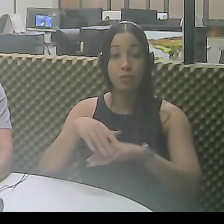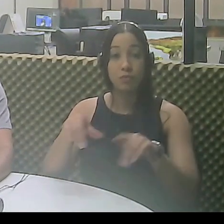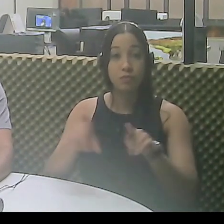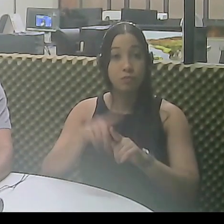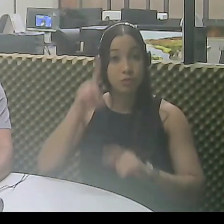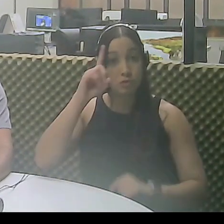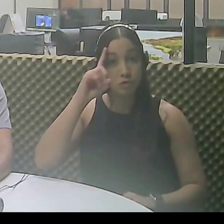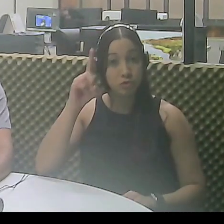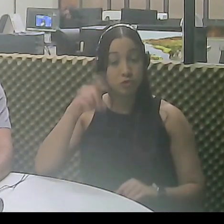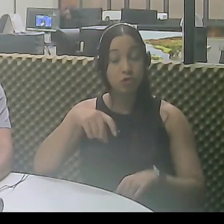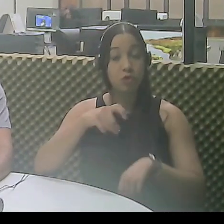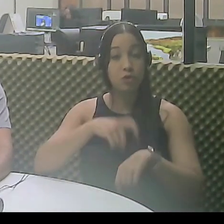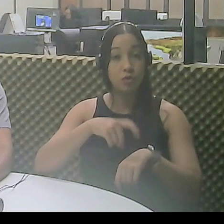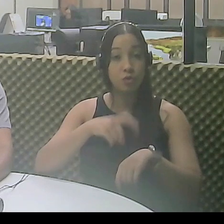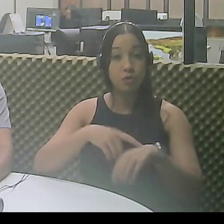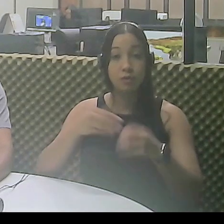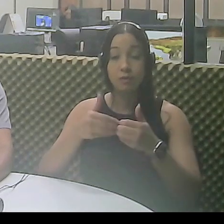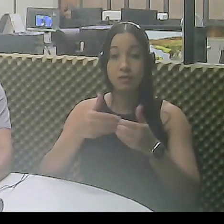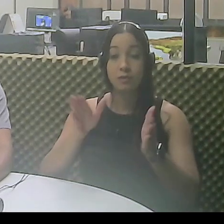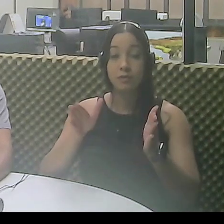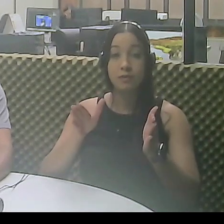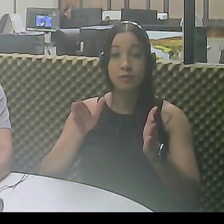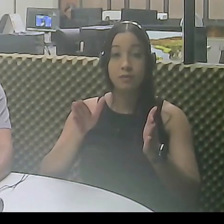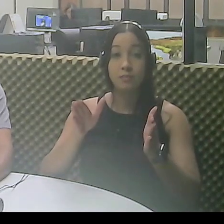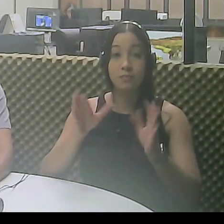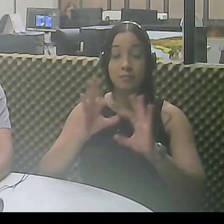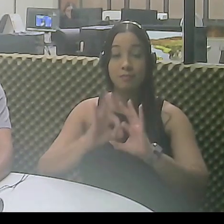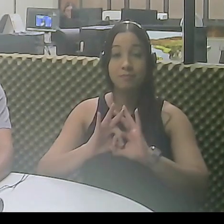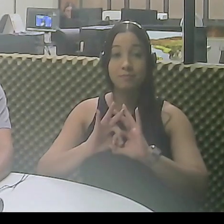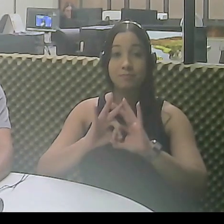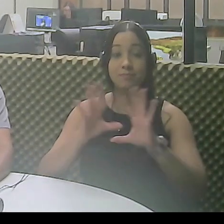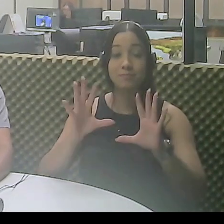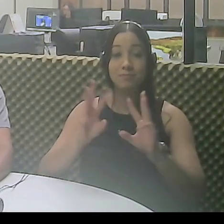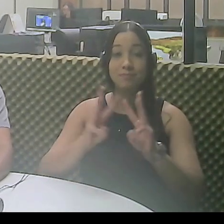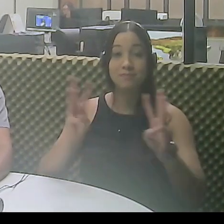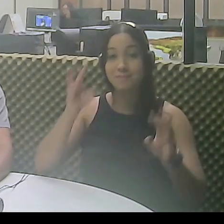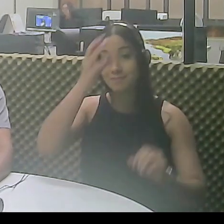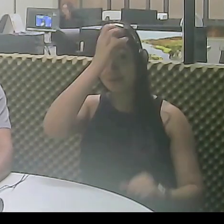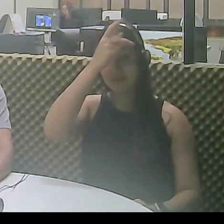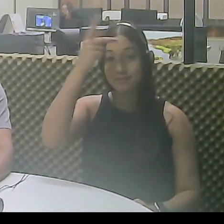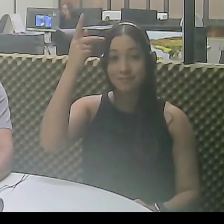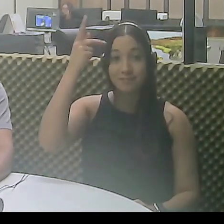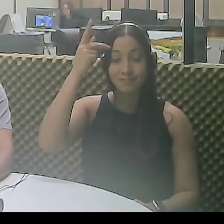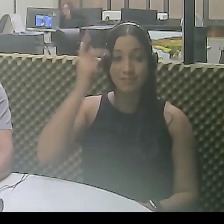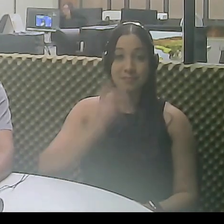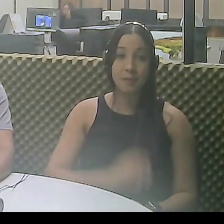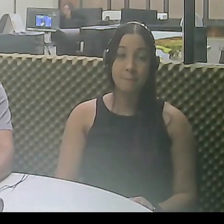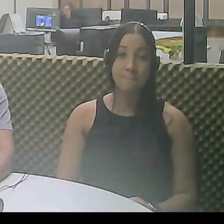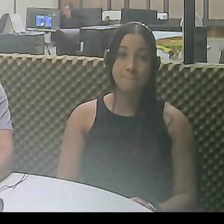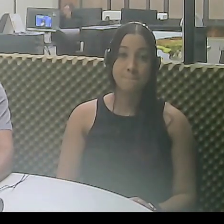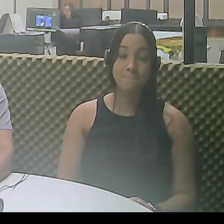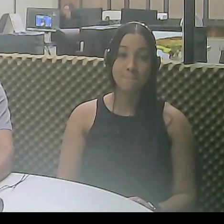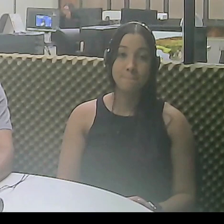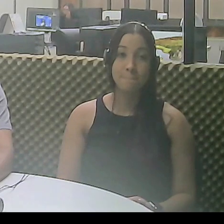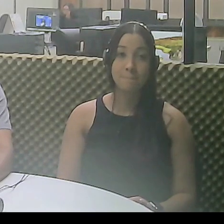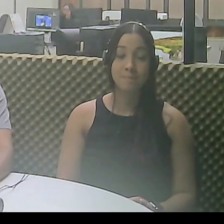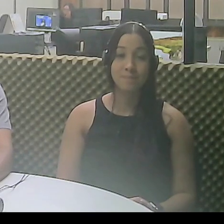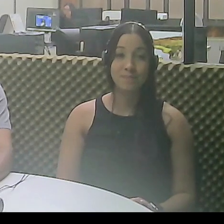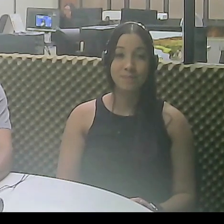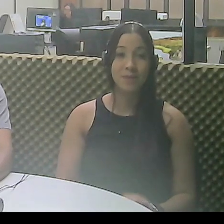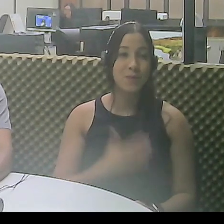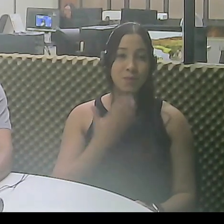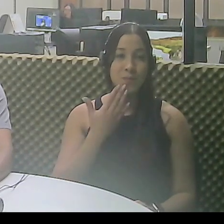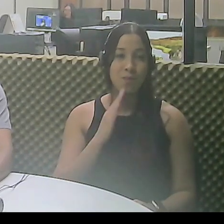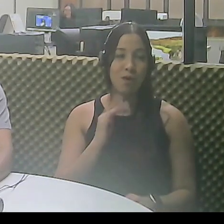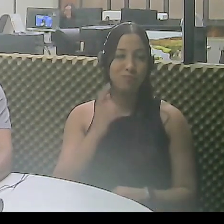Os endereços, dias e horários de funcionamento estão disponíveis no portal da Prefeitura. E aí, quais